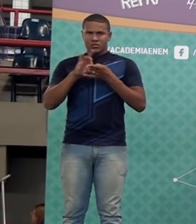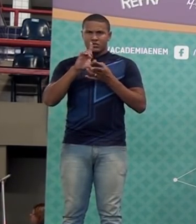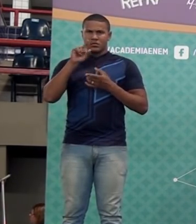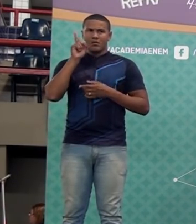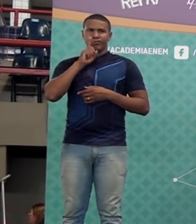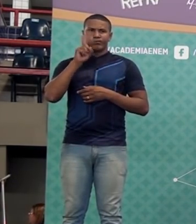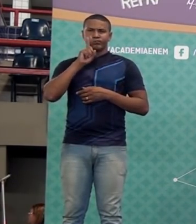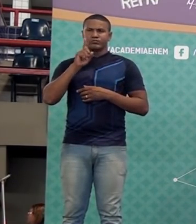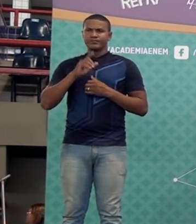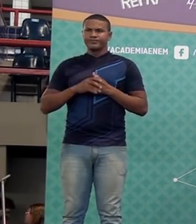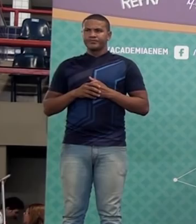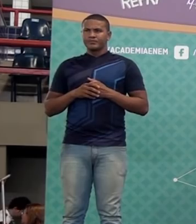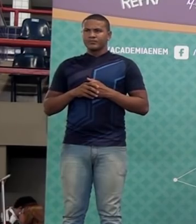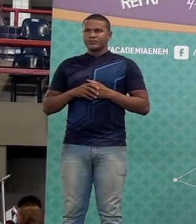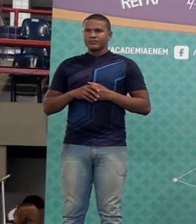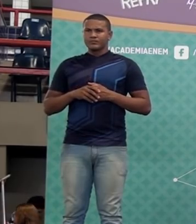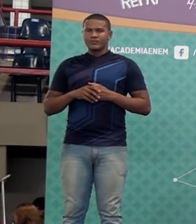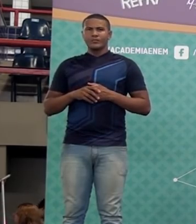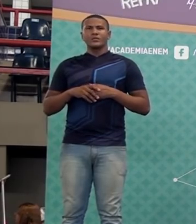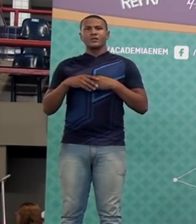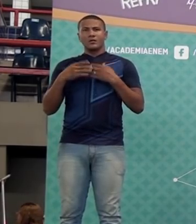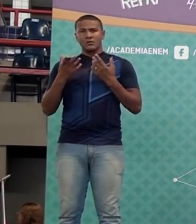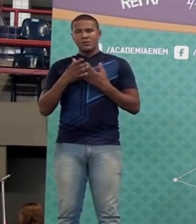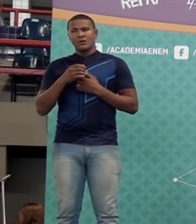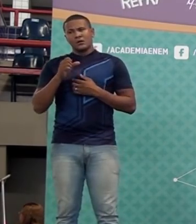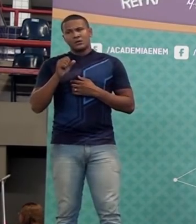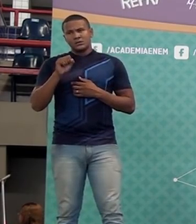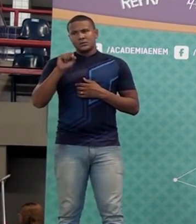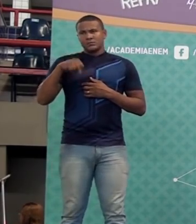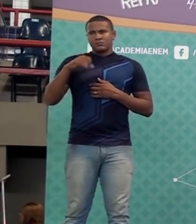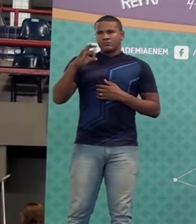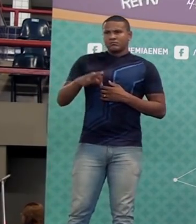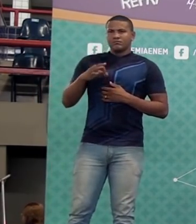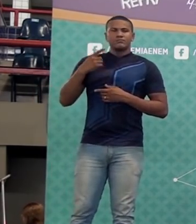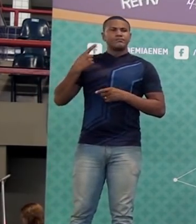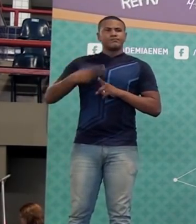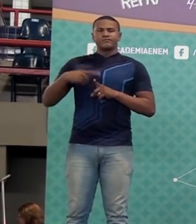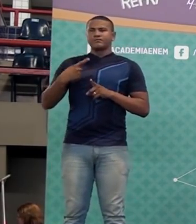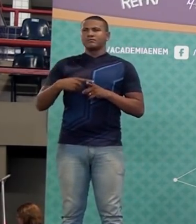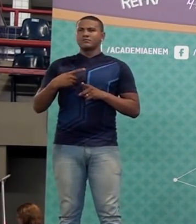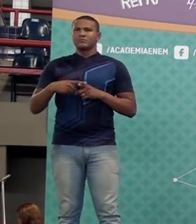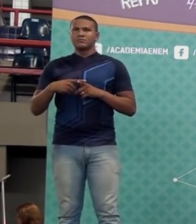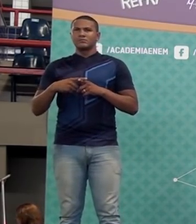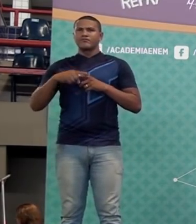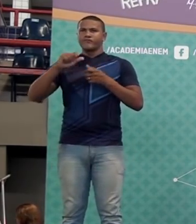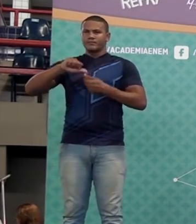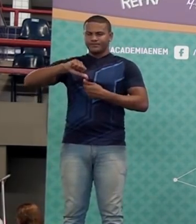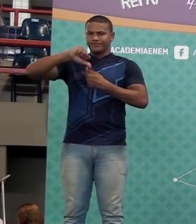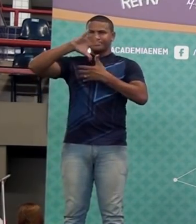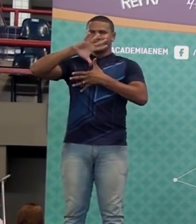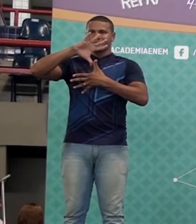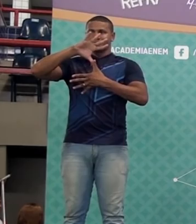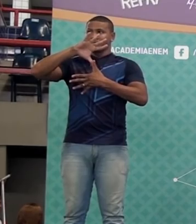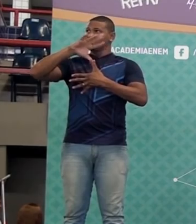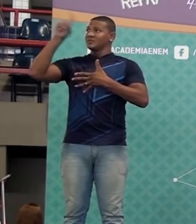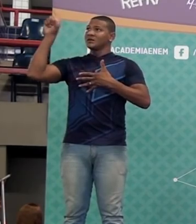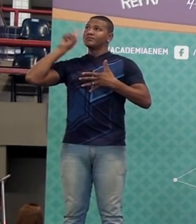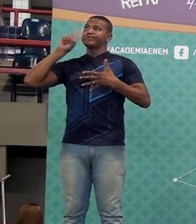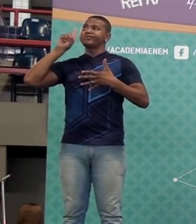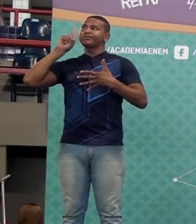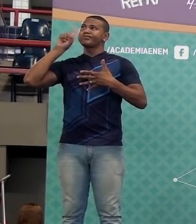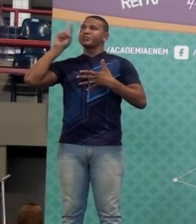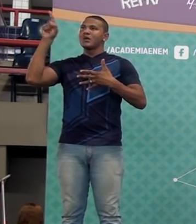Fria, em que a América Latina era tido como um quintal dos Estados Unidos e que não poderia se